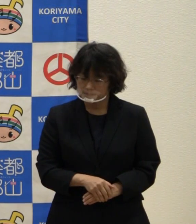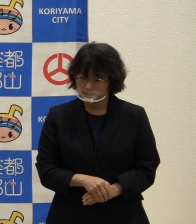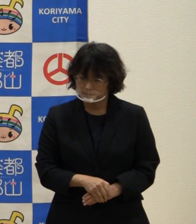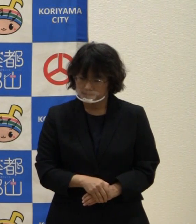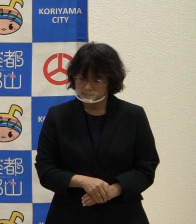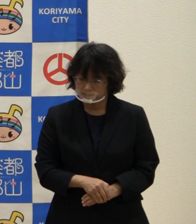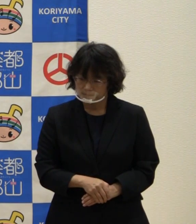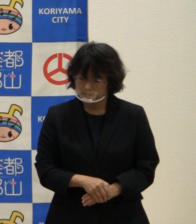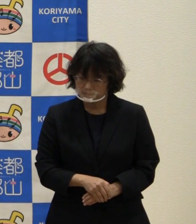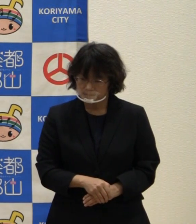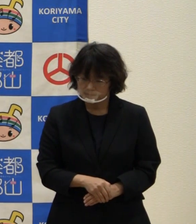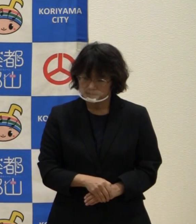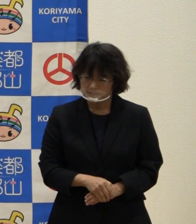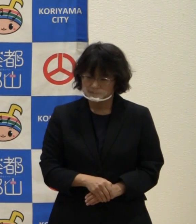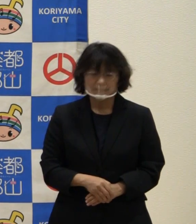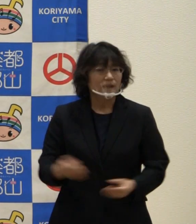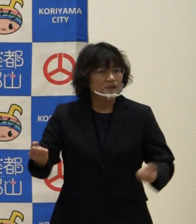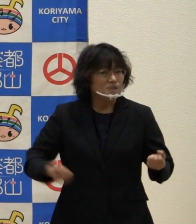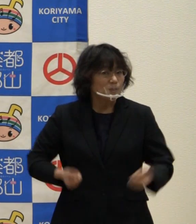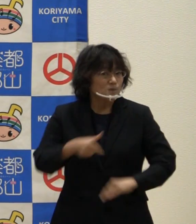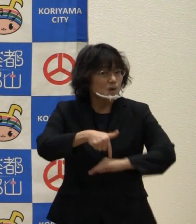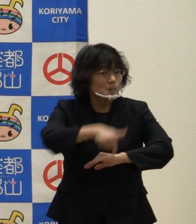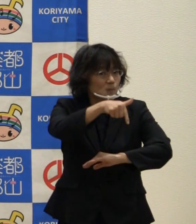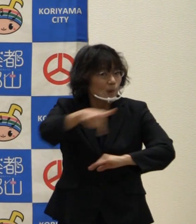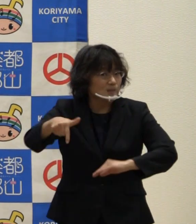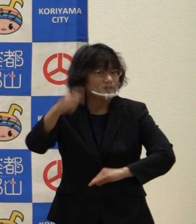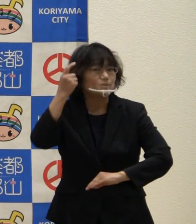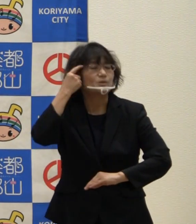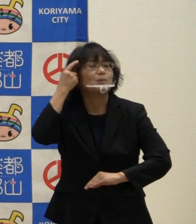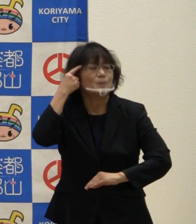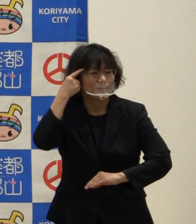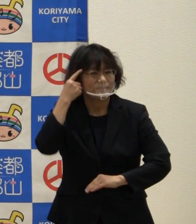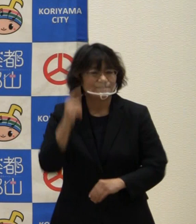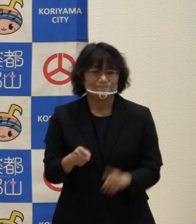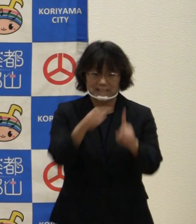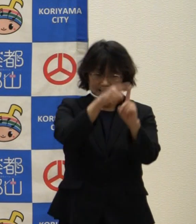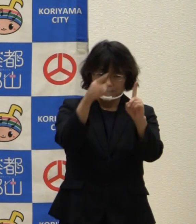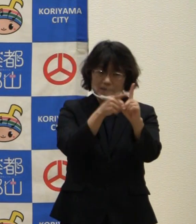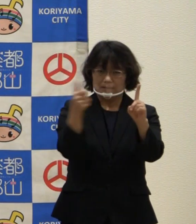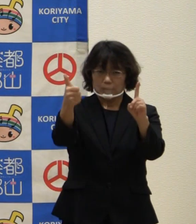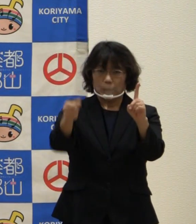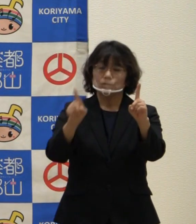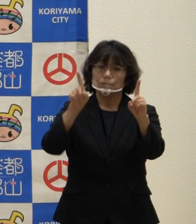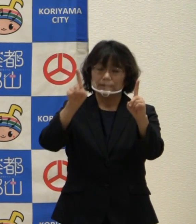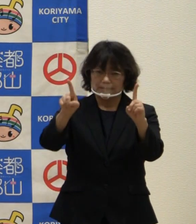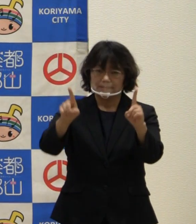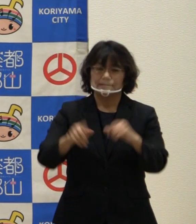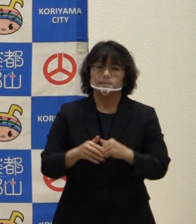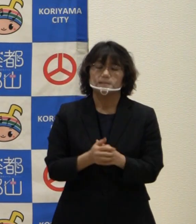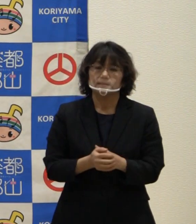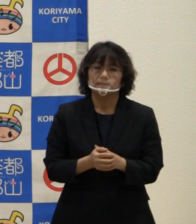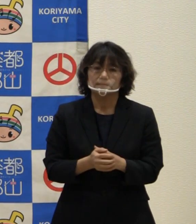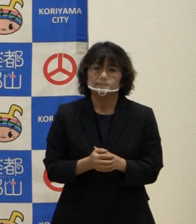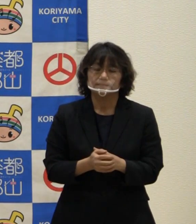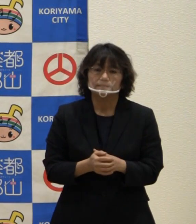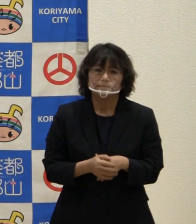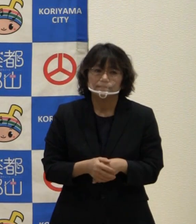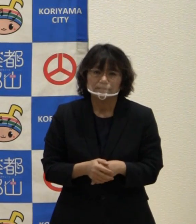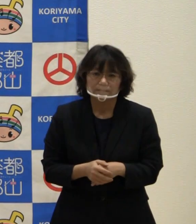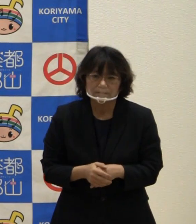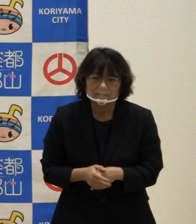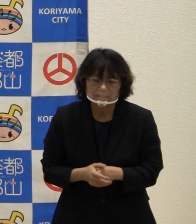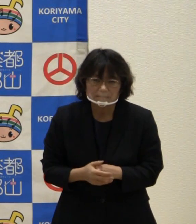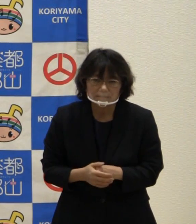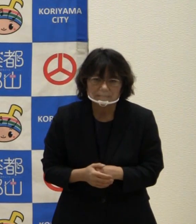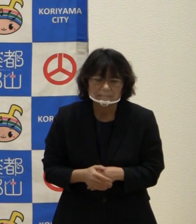面白いプロジェクトになるんじゃないかと思っておりますが、51ページでございますが、旧板手小学校主体だと思う施